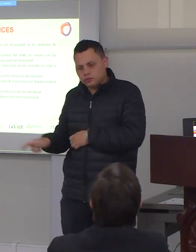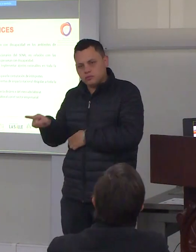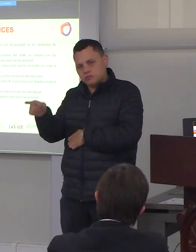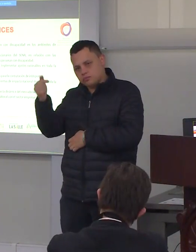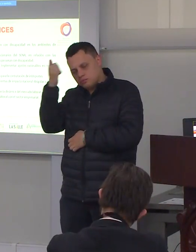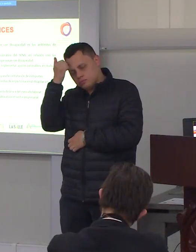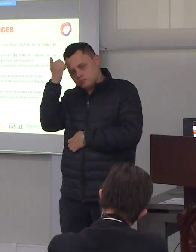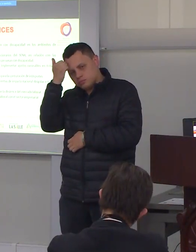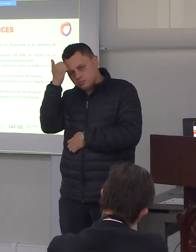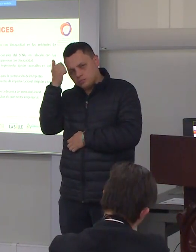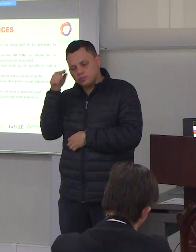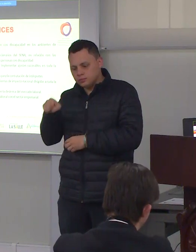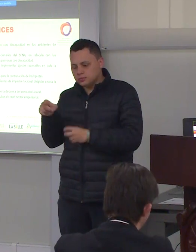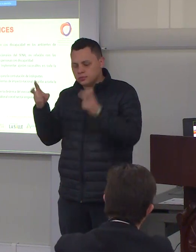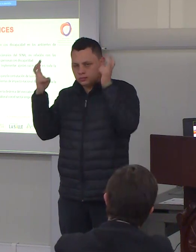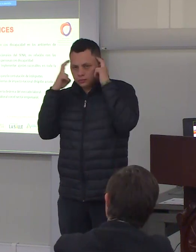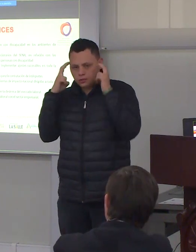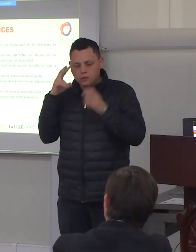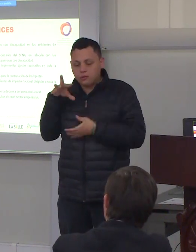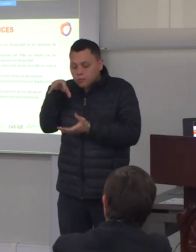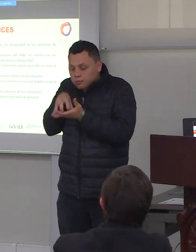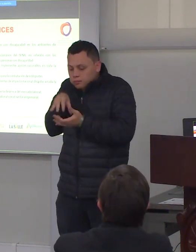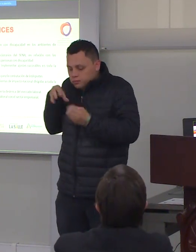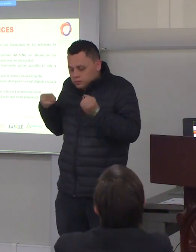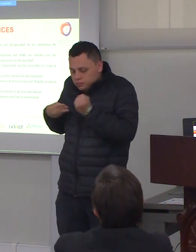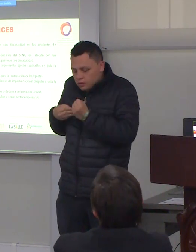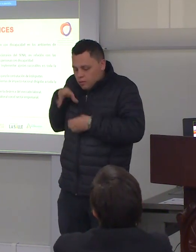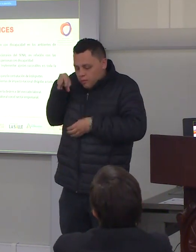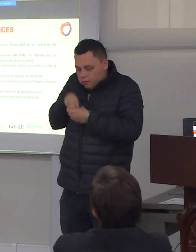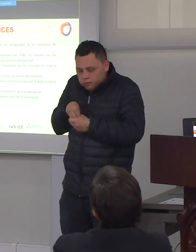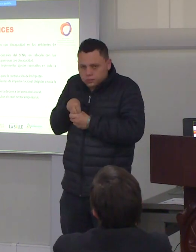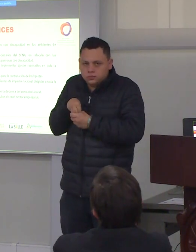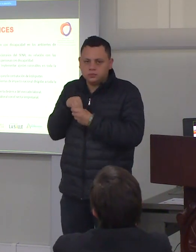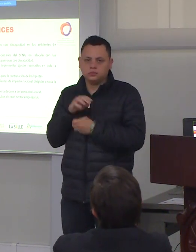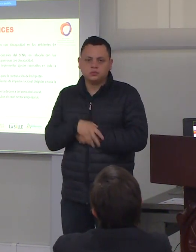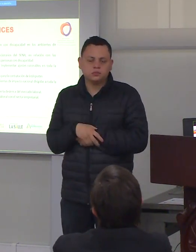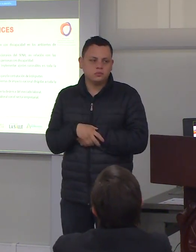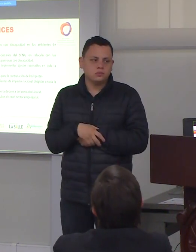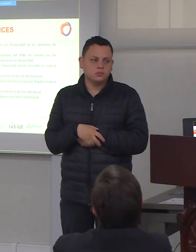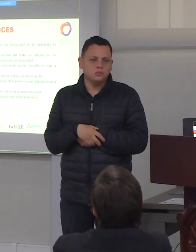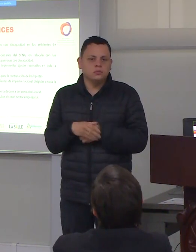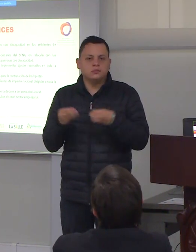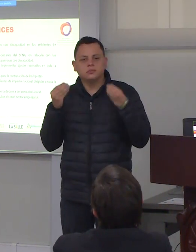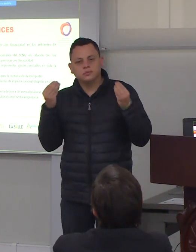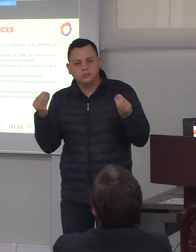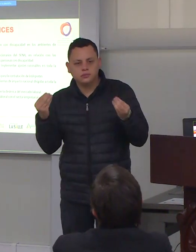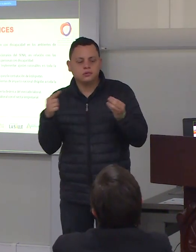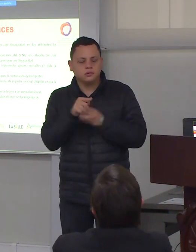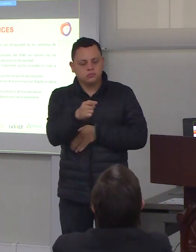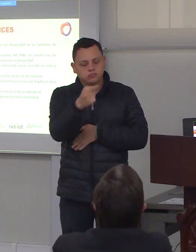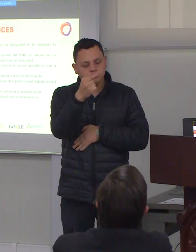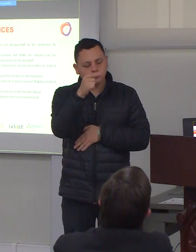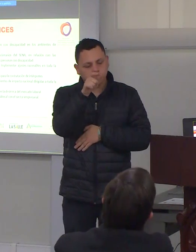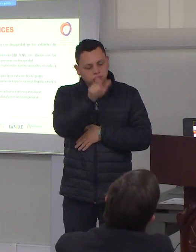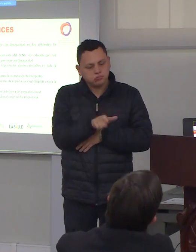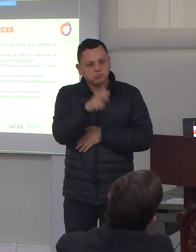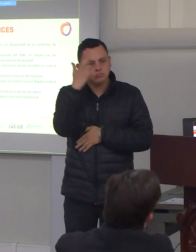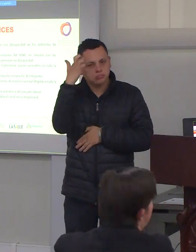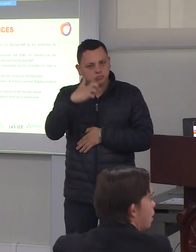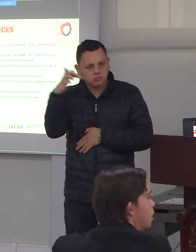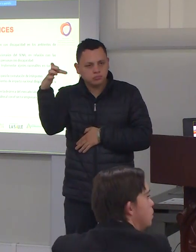transferencia de conocimiento al interior de la entidad, para nuestros instructores, para los profesionales